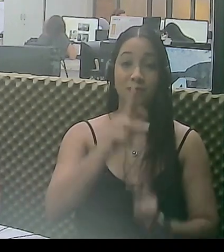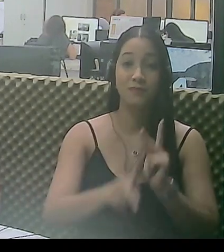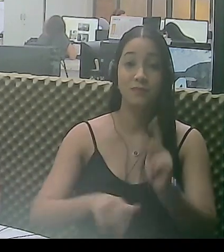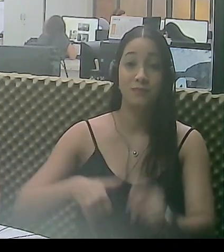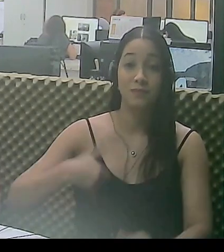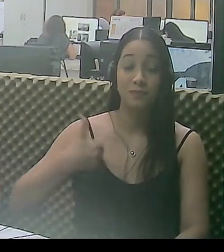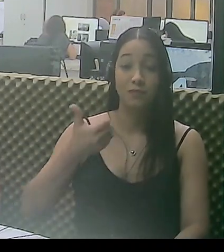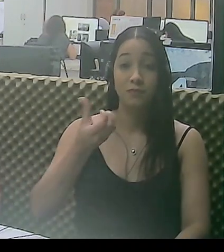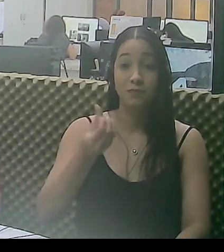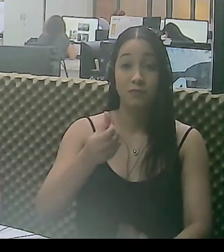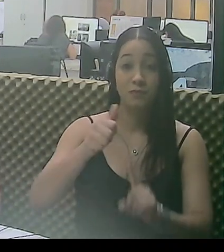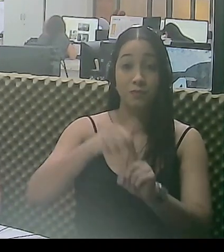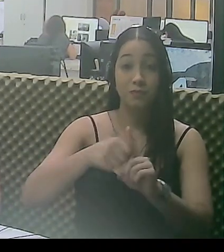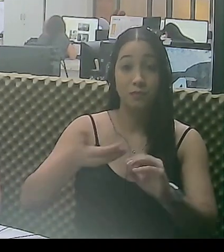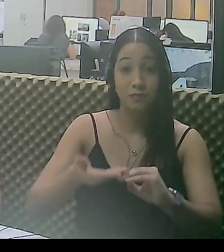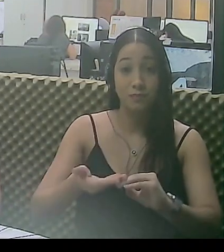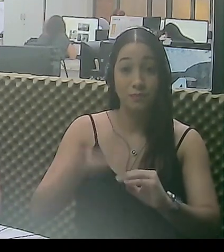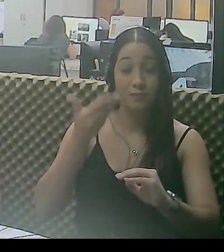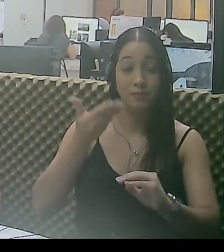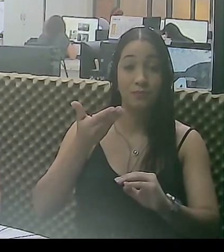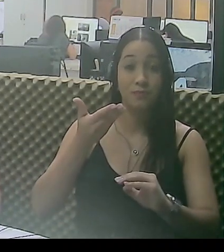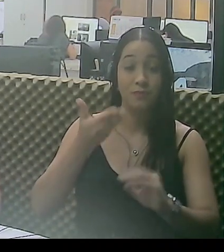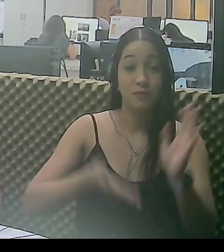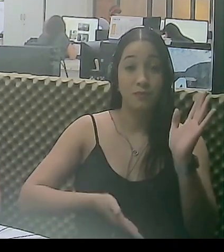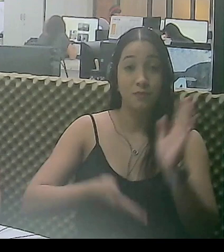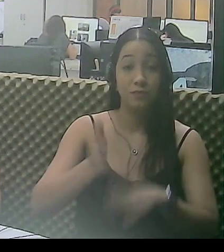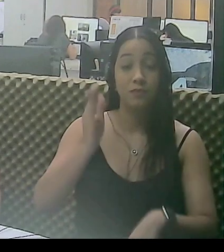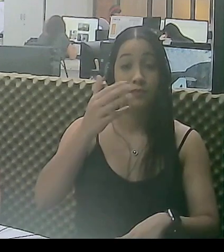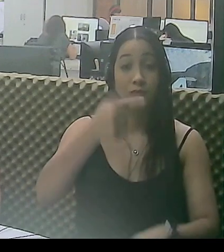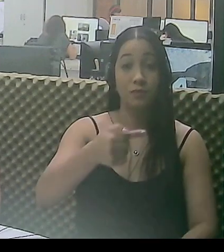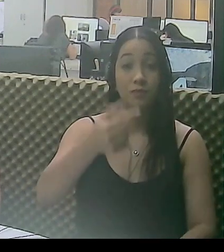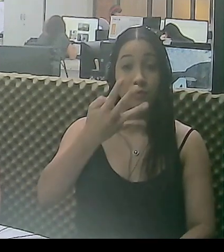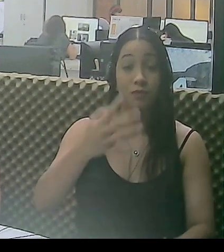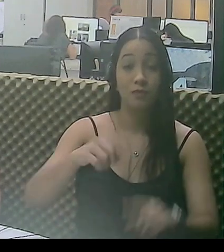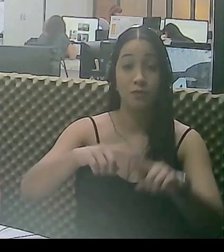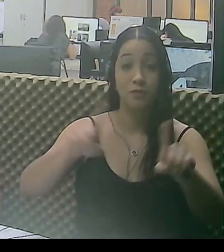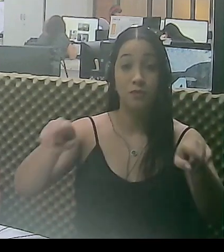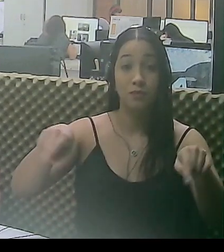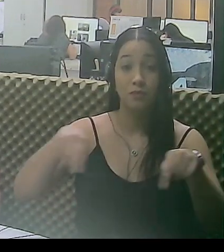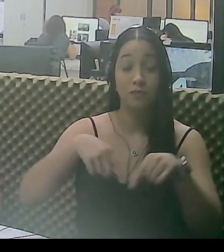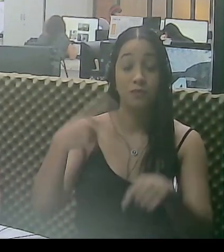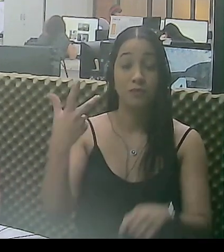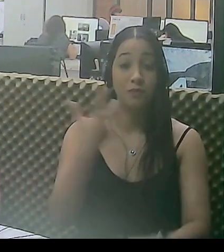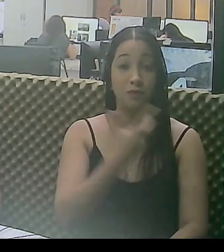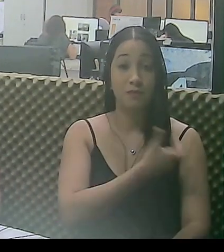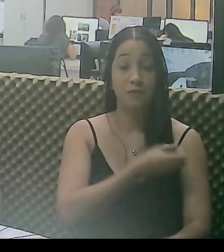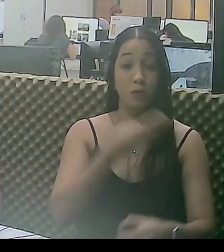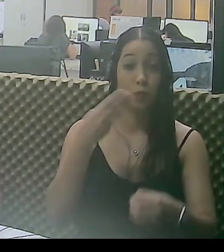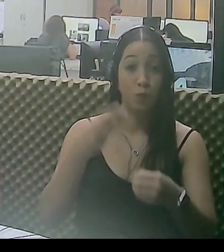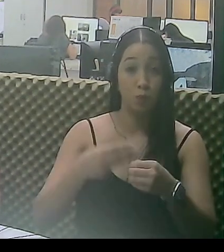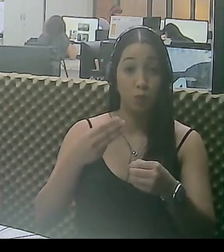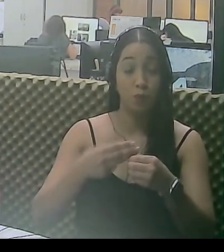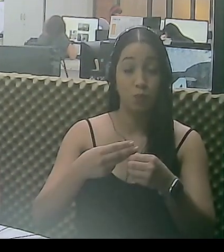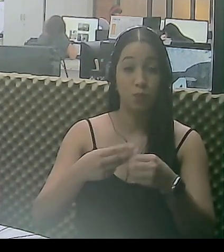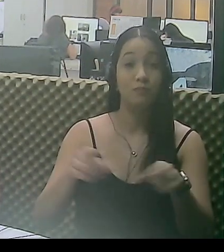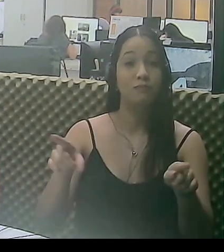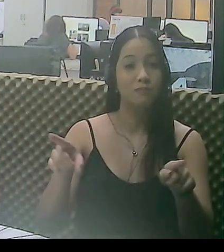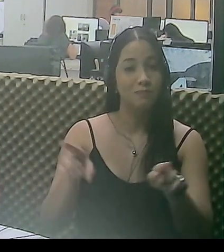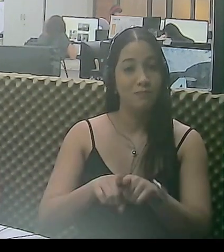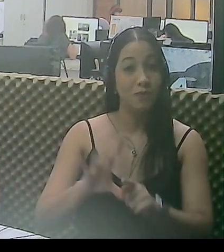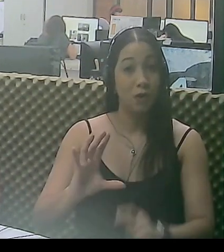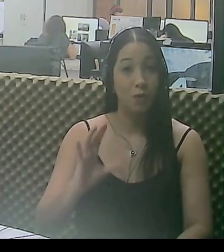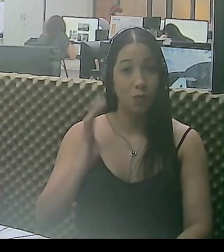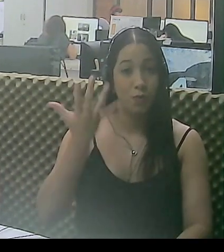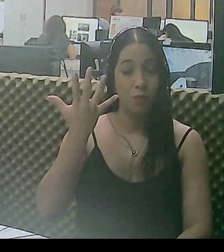mais de seis meses de idade pode buscar a 74 salas de vacina da rede Municipal Reforce se ainda que a vacinação